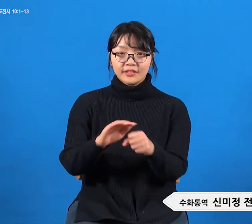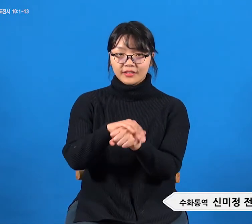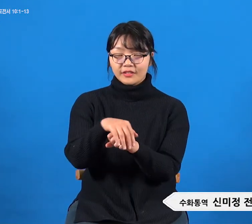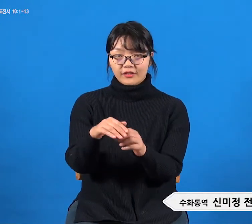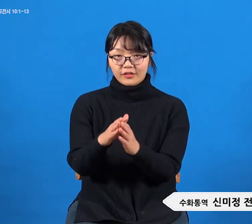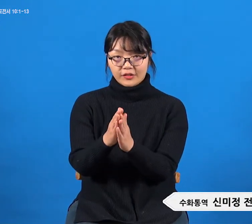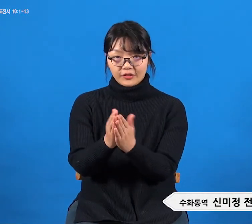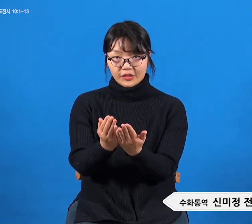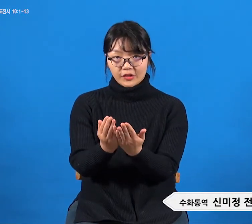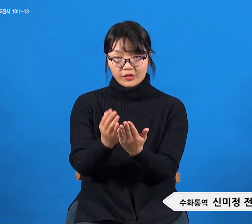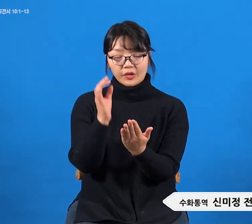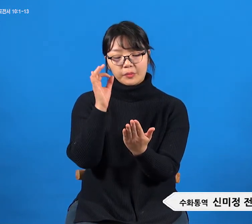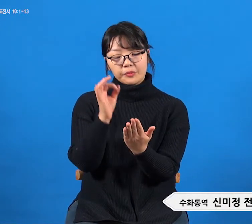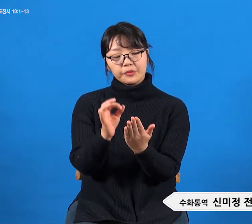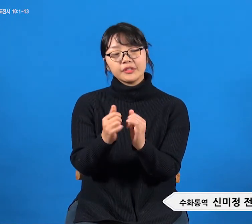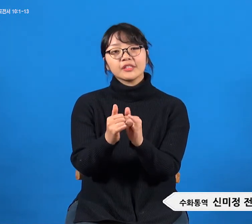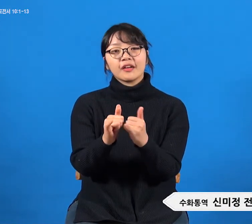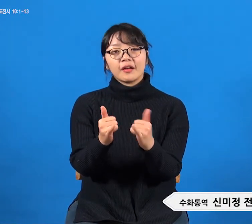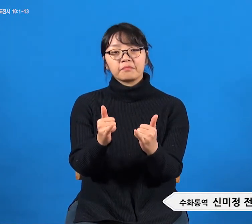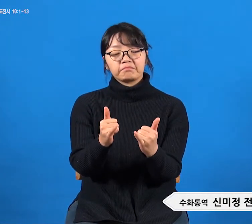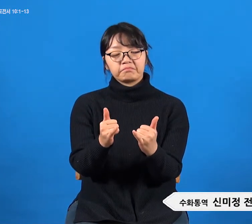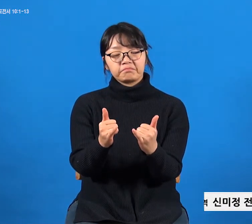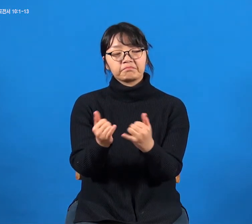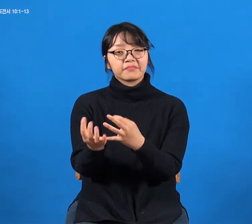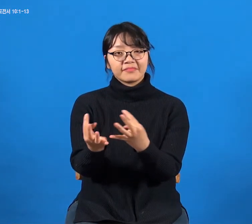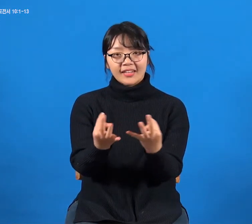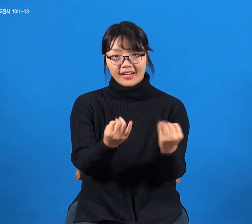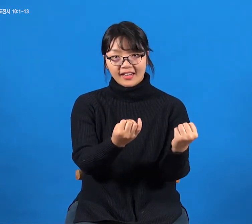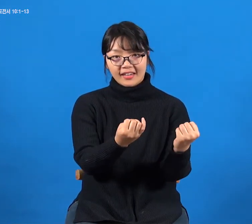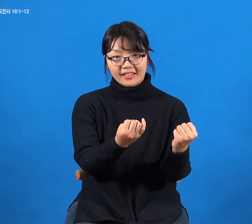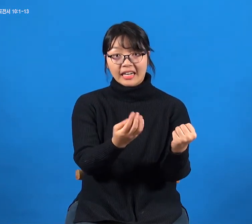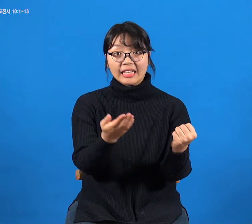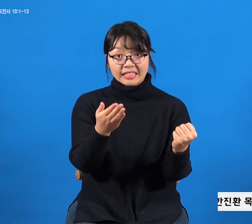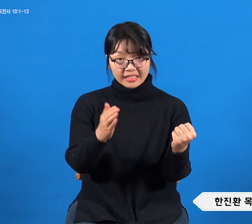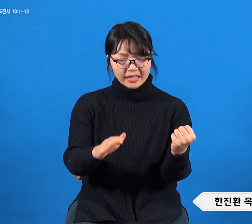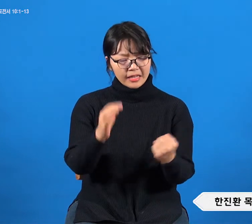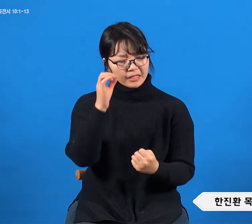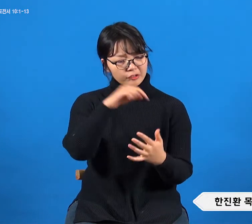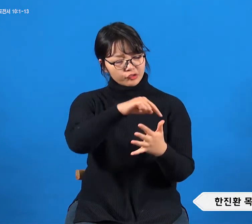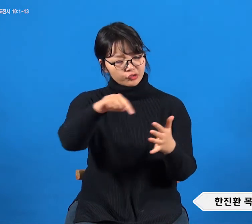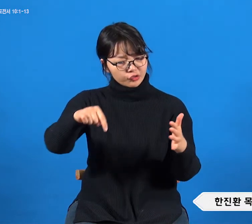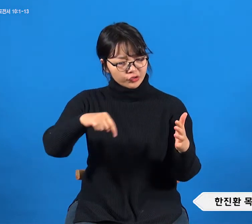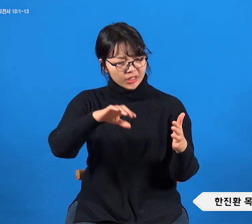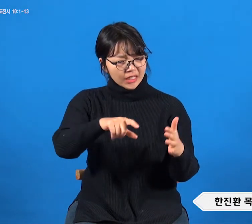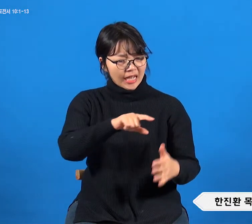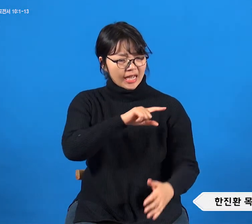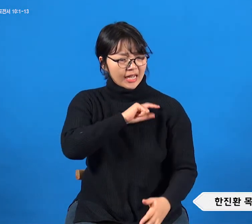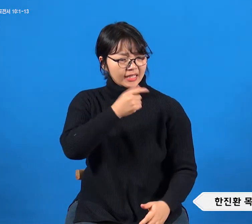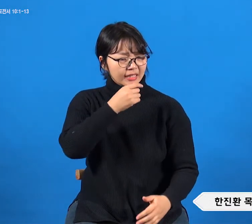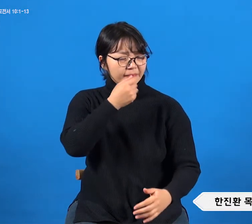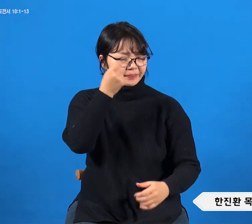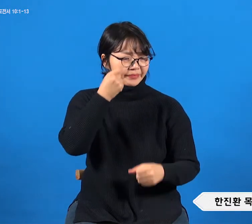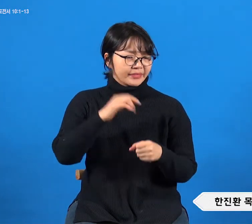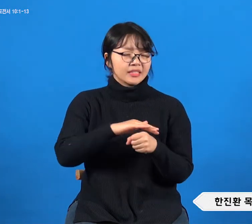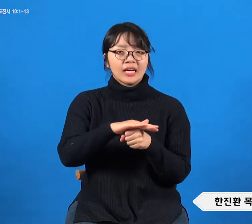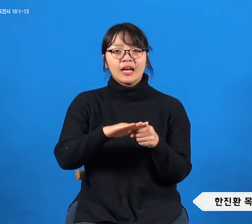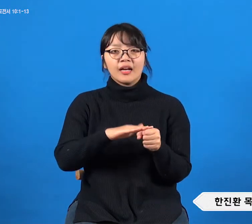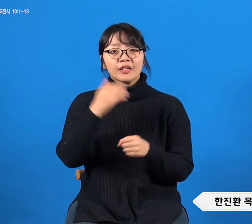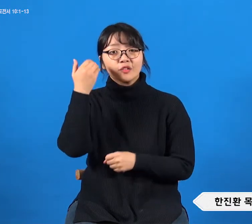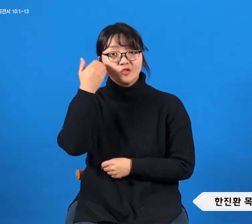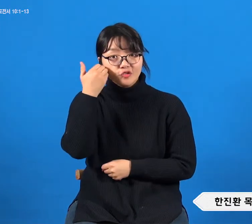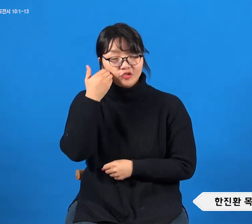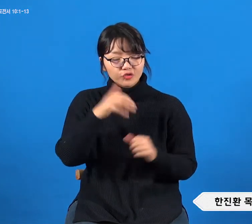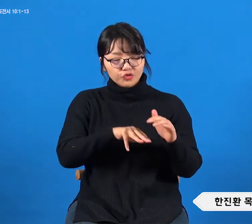성경에 나오는 많은 사람들 가운데 가장 불쌍한 사람이 바로 출애굽했던